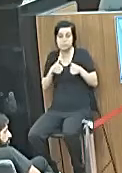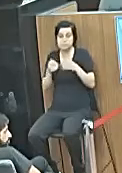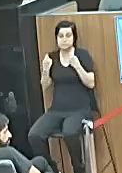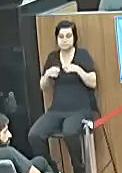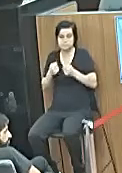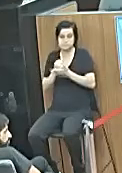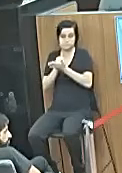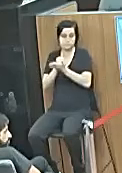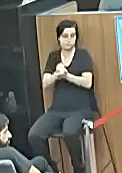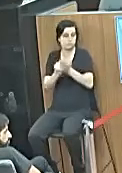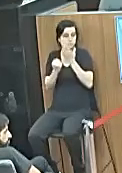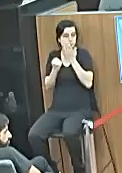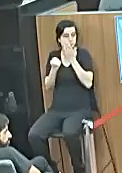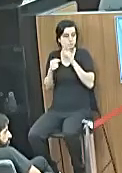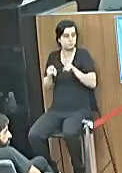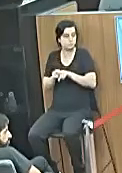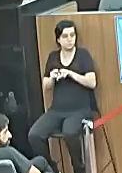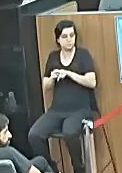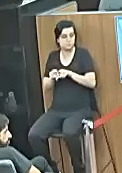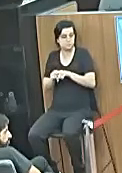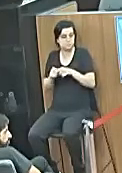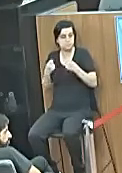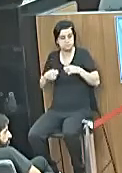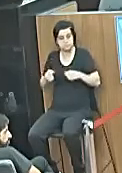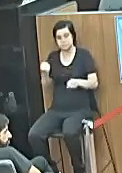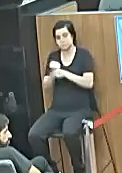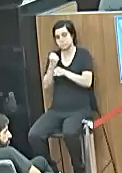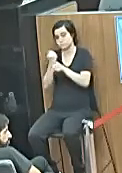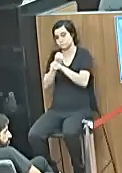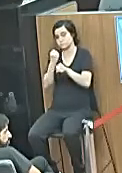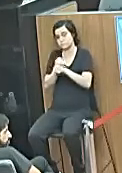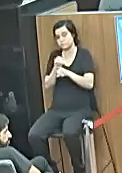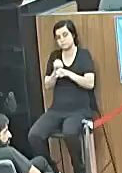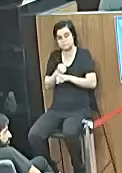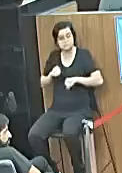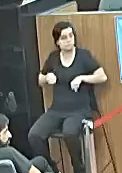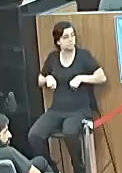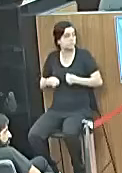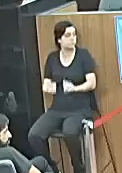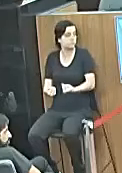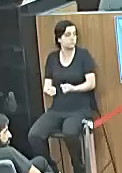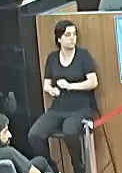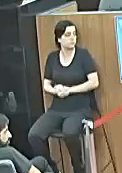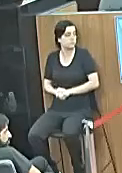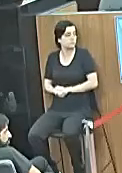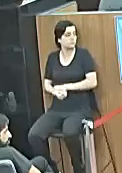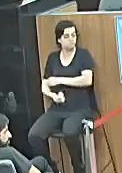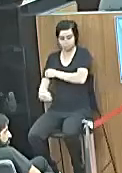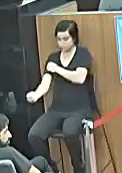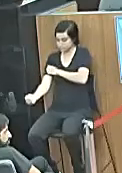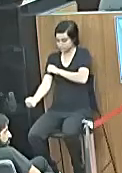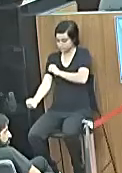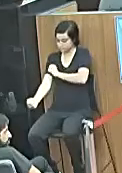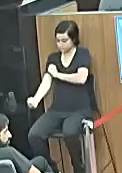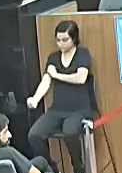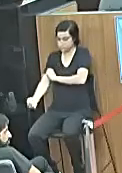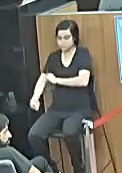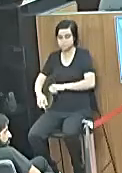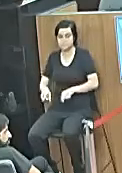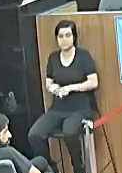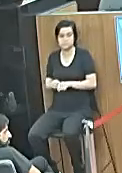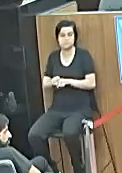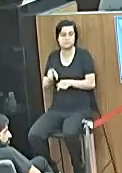barragens e seus afluentes é um trabalho e um trabalho de recuperação e educação ambiental incentivo às prefeituras para a construção